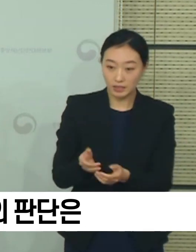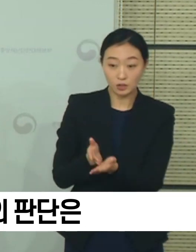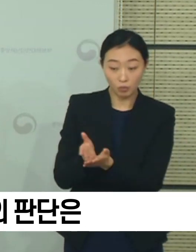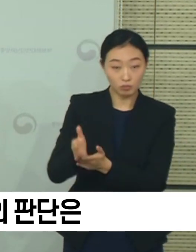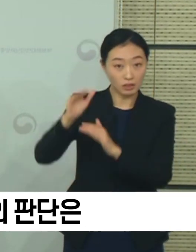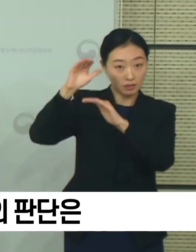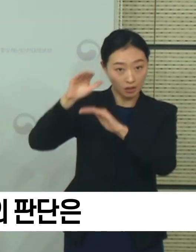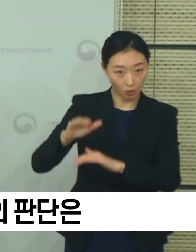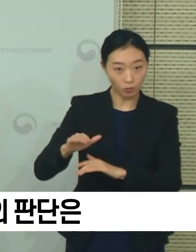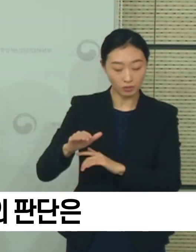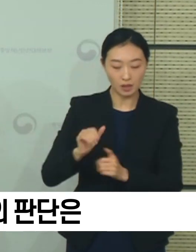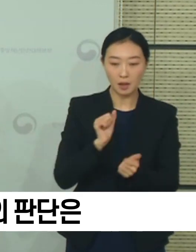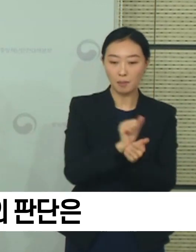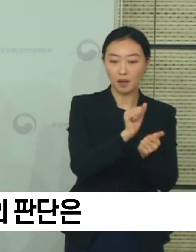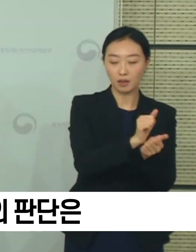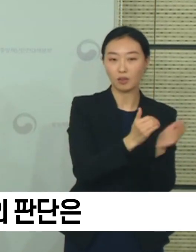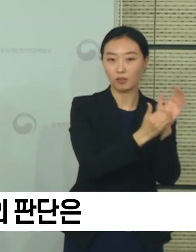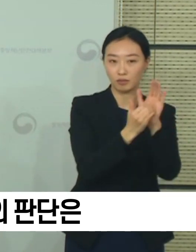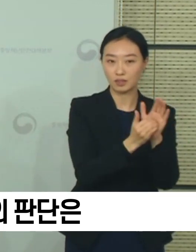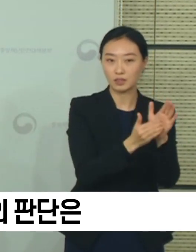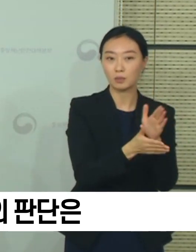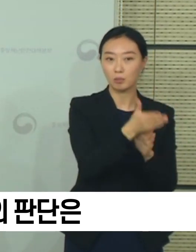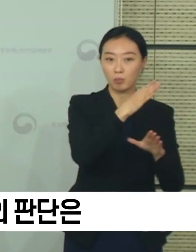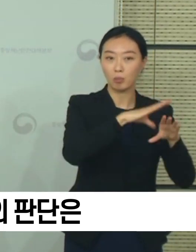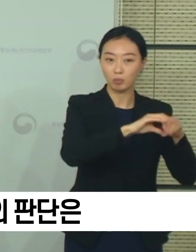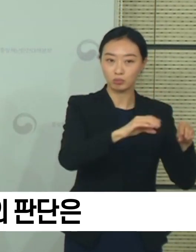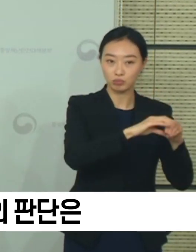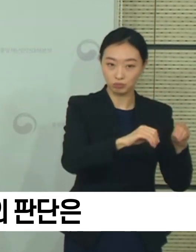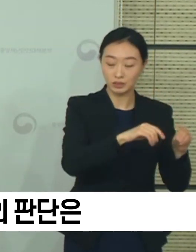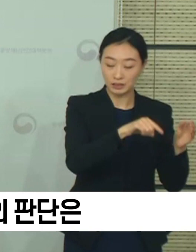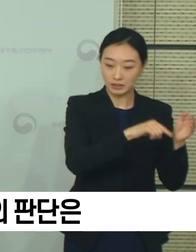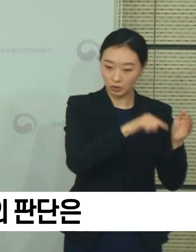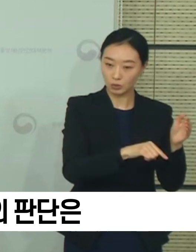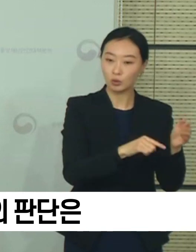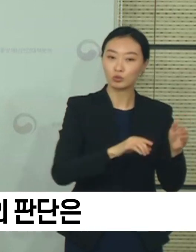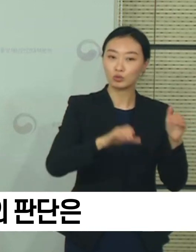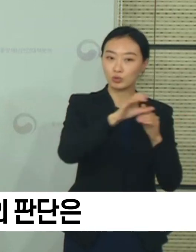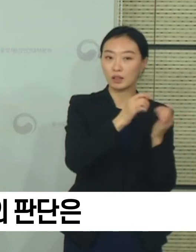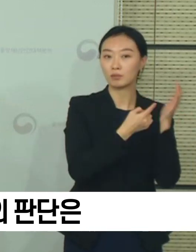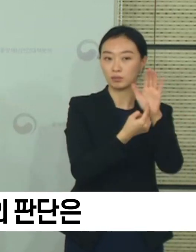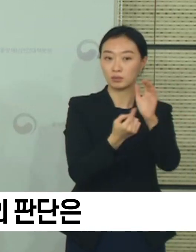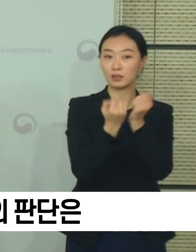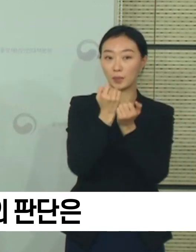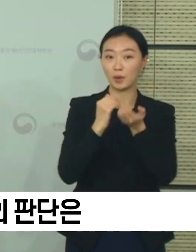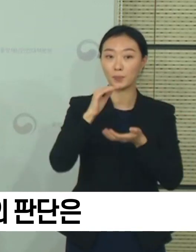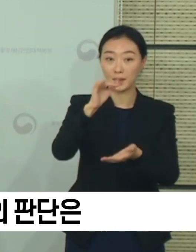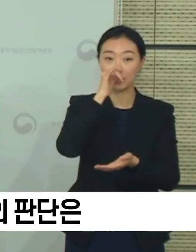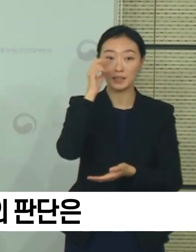사항은 방역대책본부에서도 설명을 추가적으로 할 수 있는 사안이라고 판단합니다.